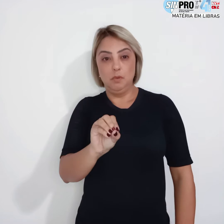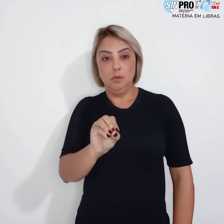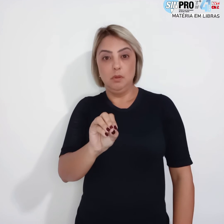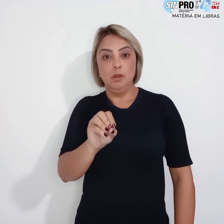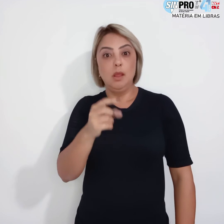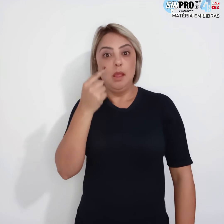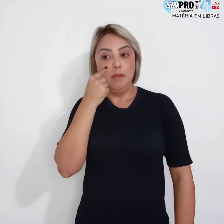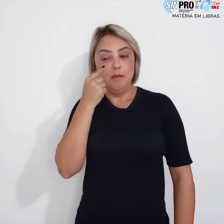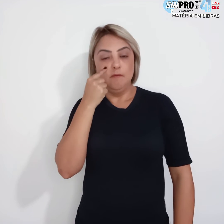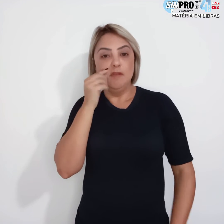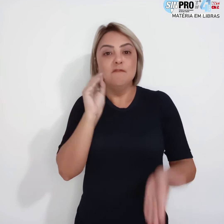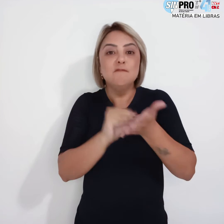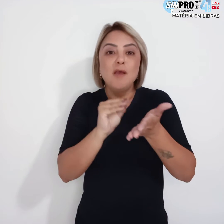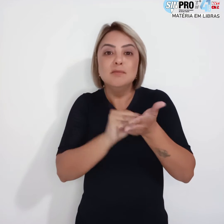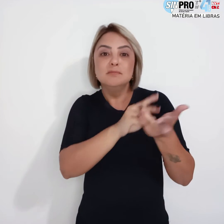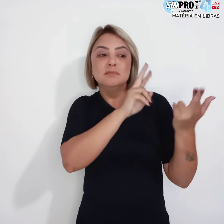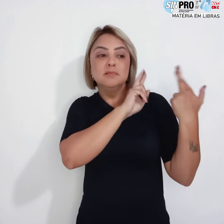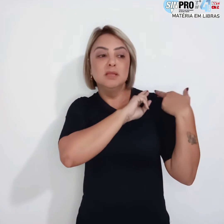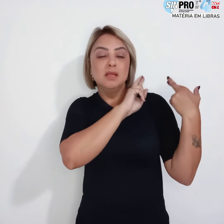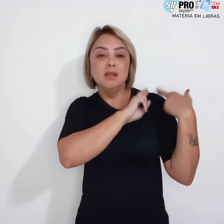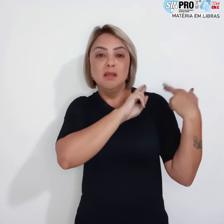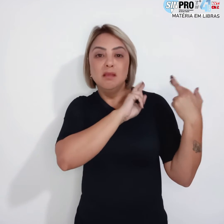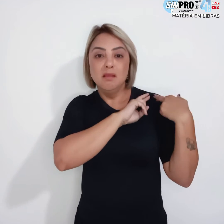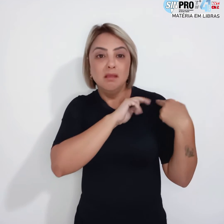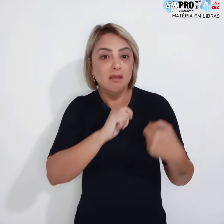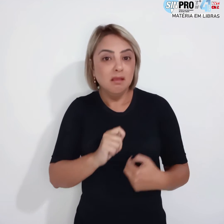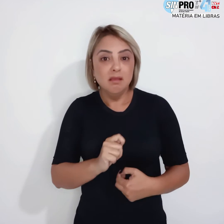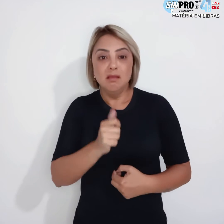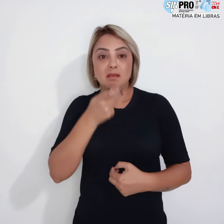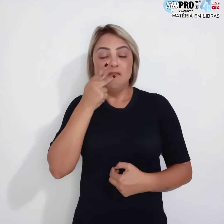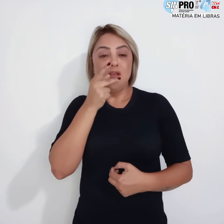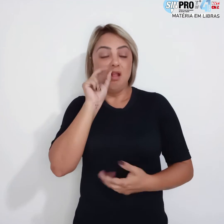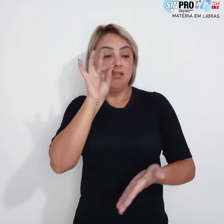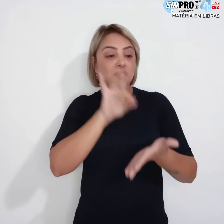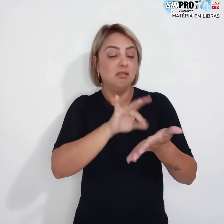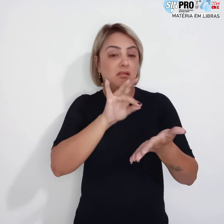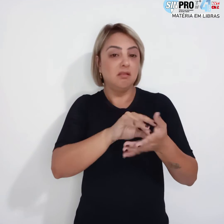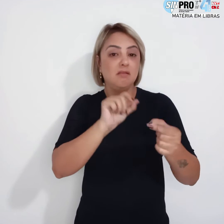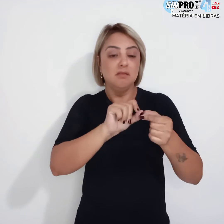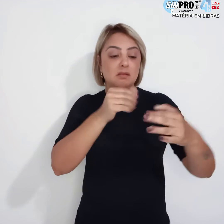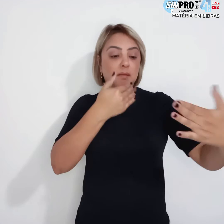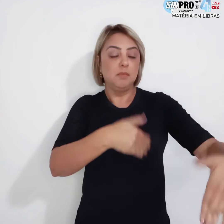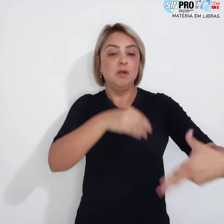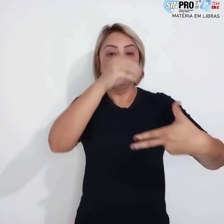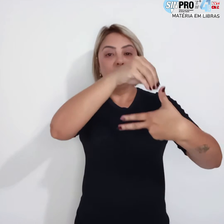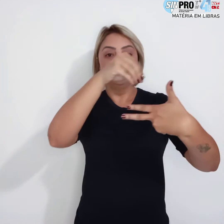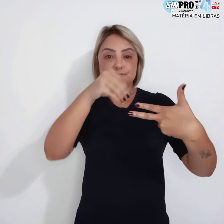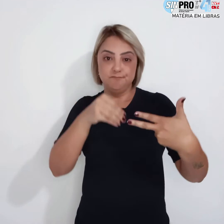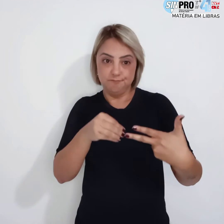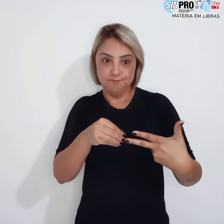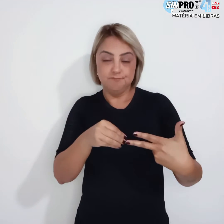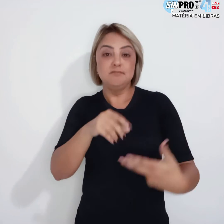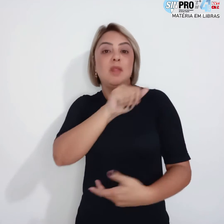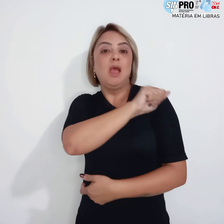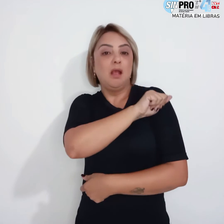a irresponsabilidade é o mínimo que pode dizer da realização da prova do Enem. estudantes sem